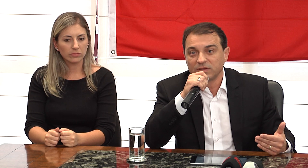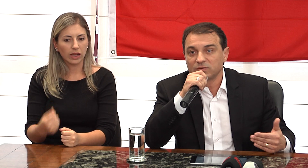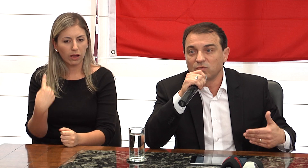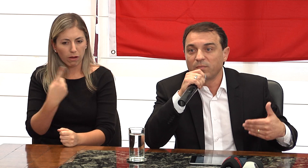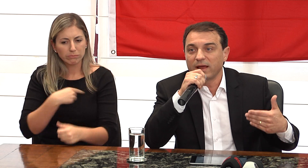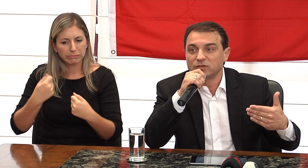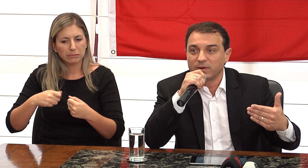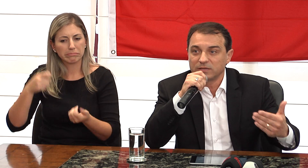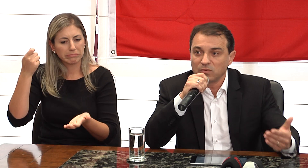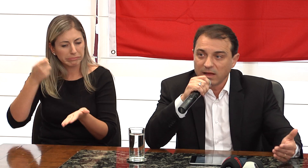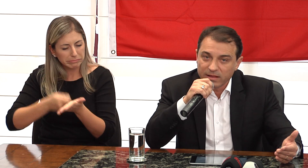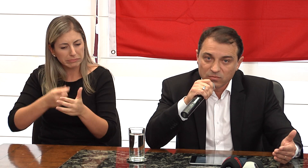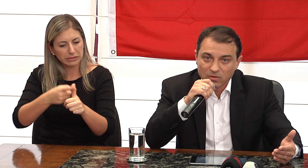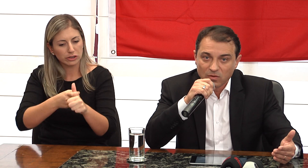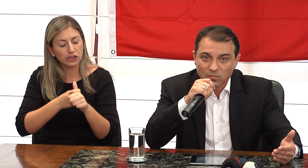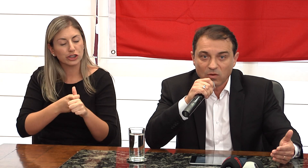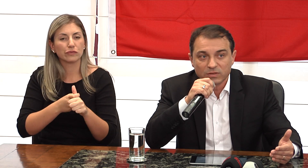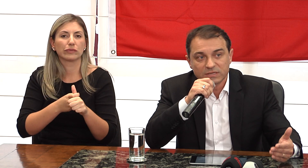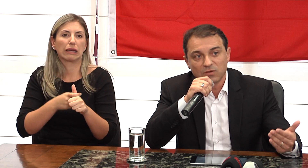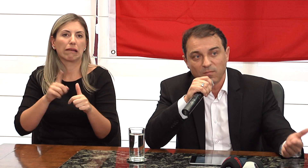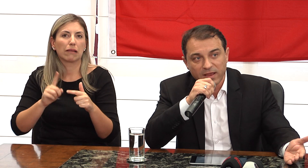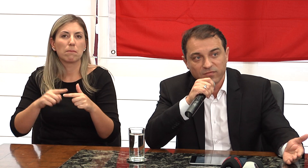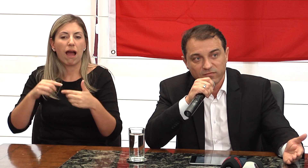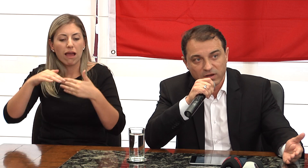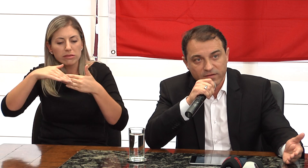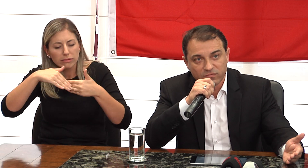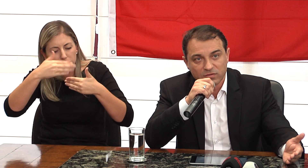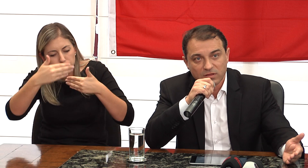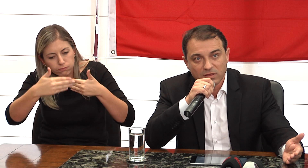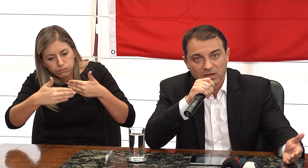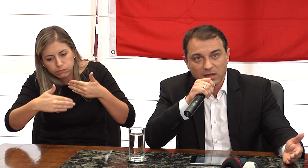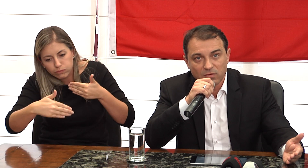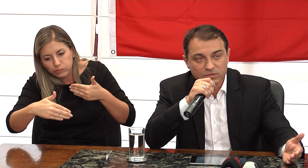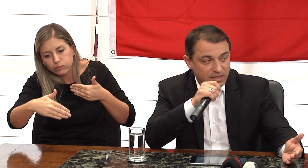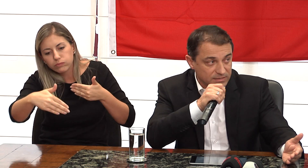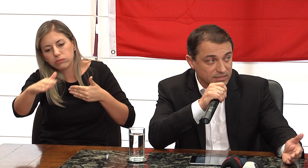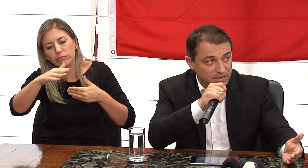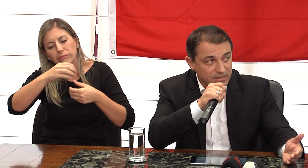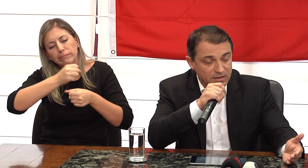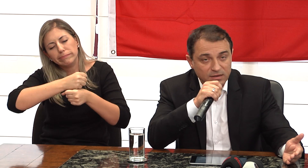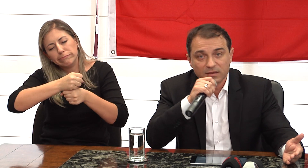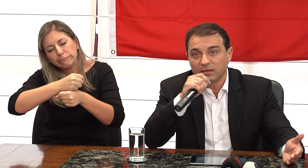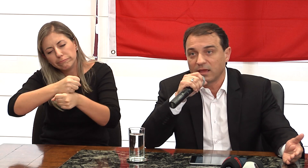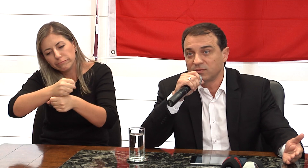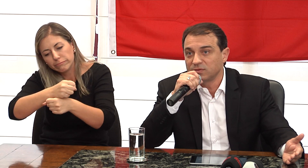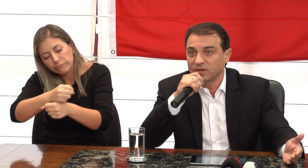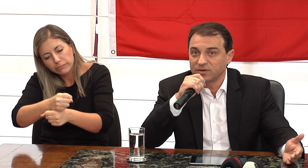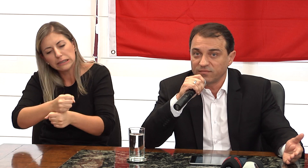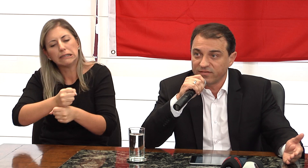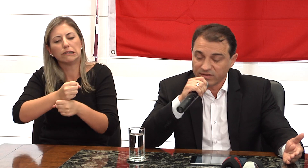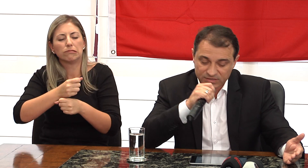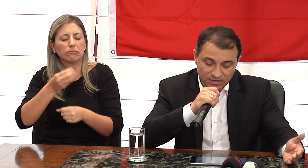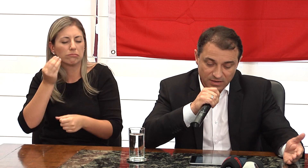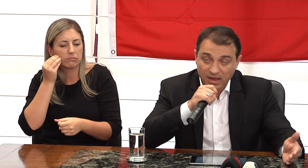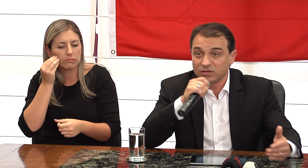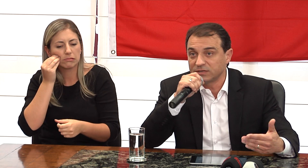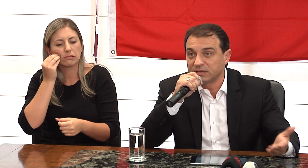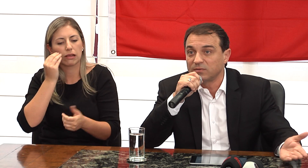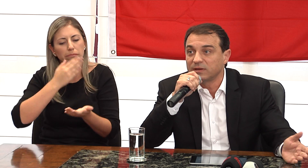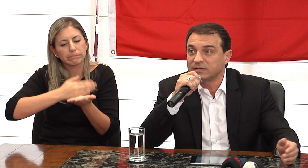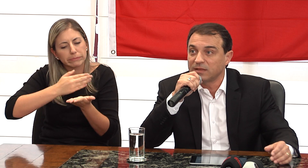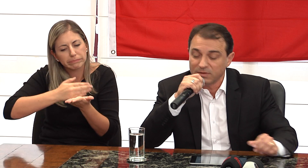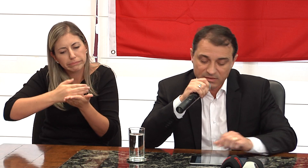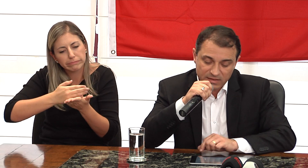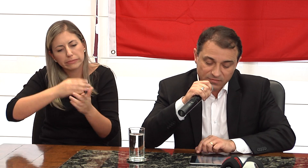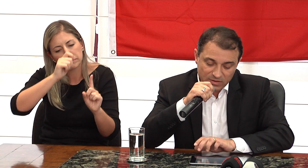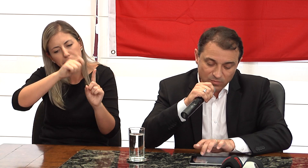essas dívidas com um prazo mais alongado, numa condição mais favorável ao Estado de Santa Catarina, e é isso que a gente vai fazer, a